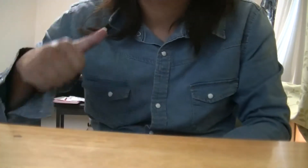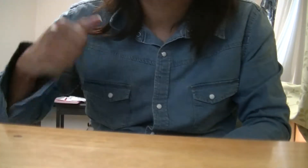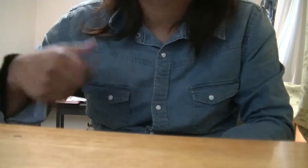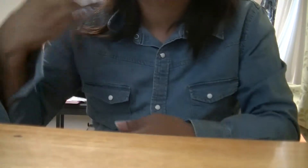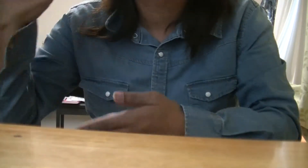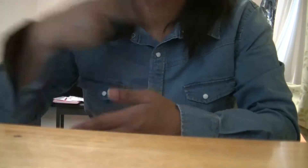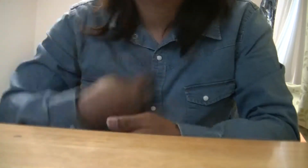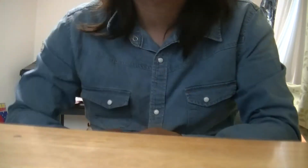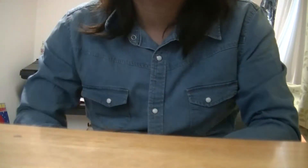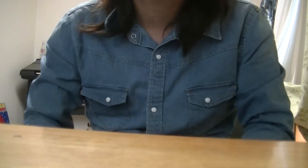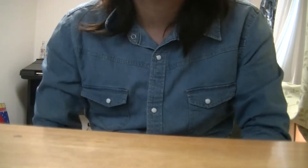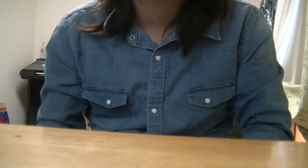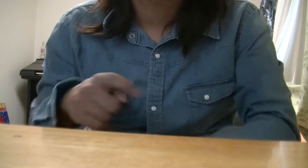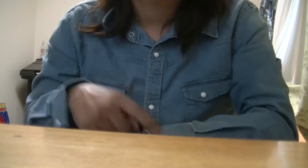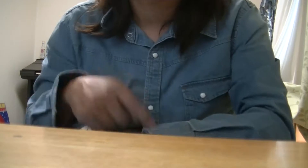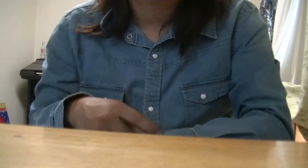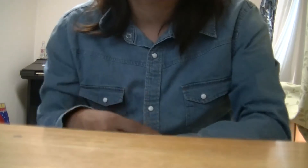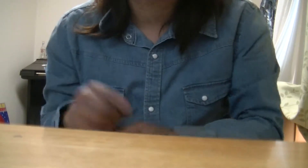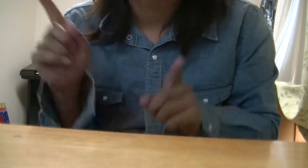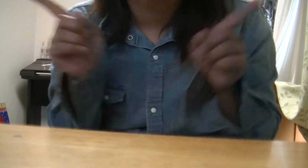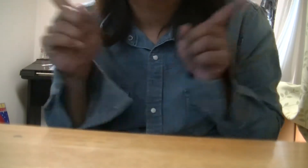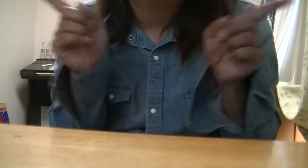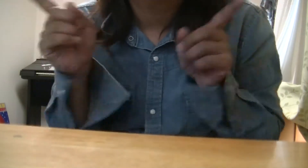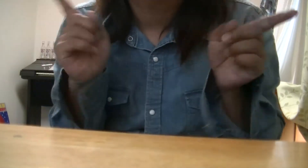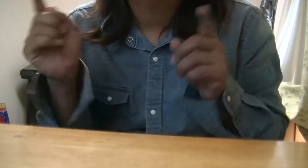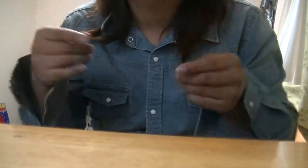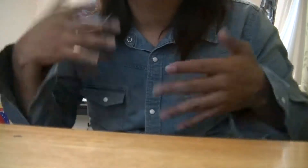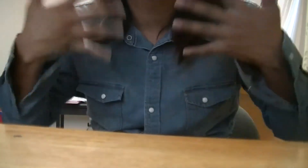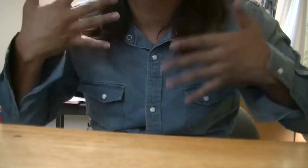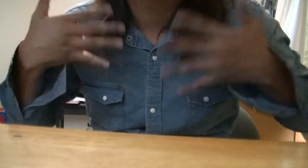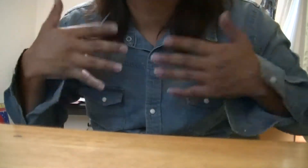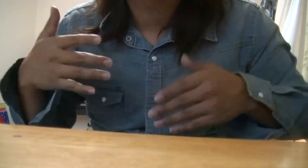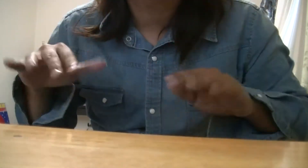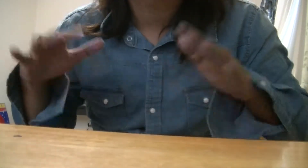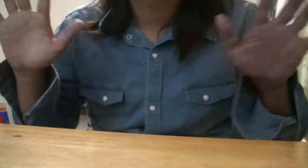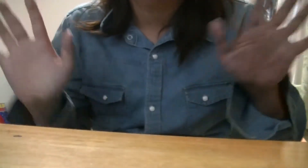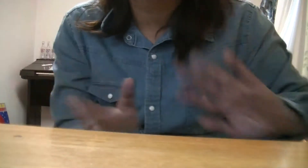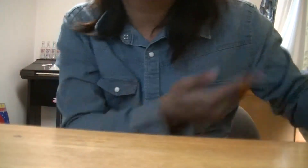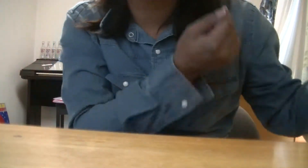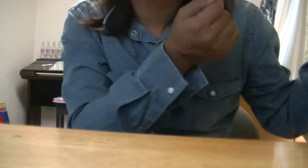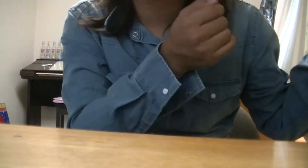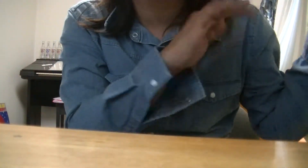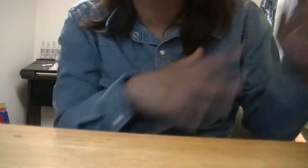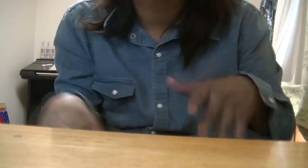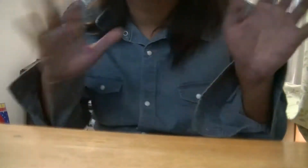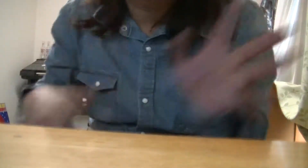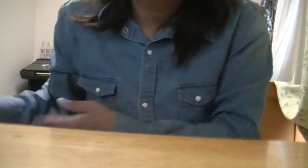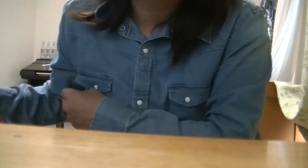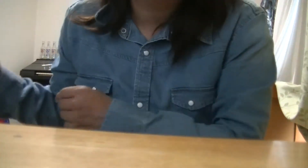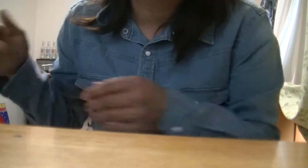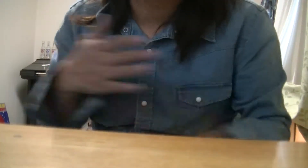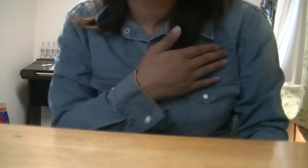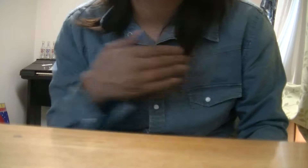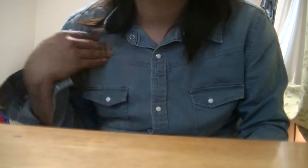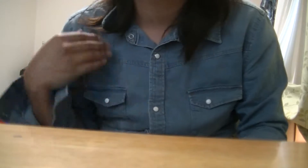ると今までピリピリした雰囲気のお店の空気を一変させる最高のリーダーシップを発揮